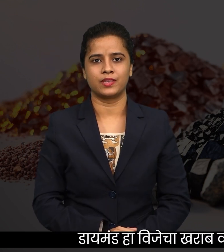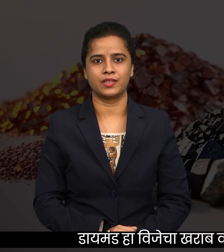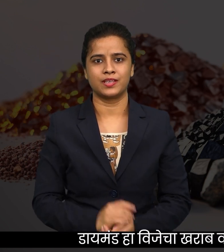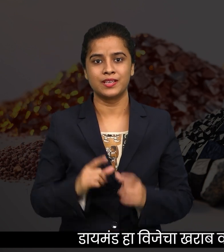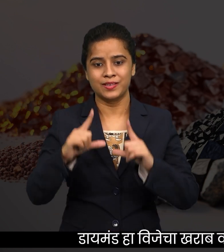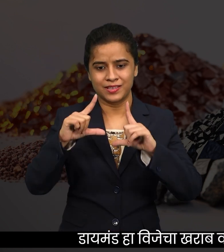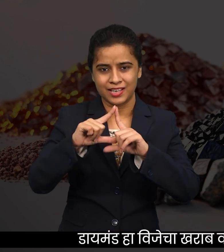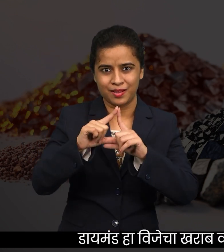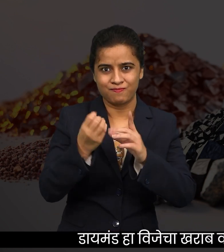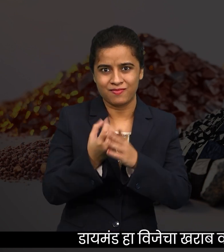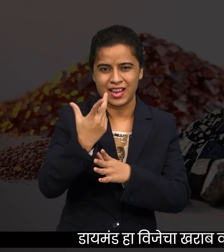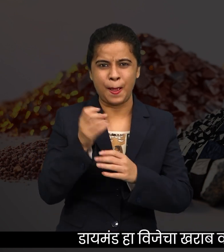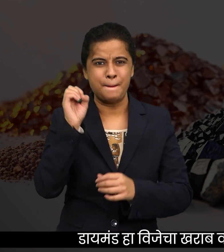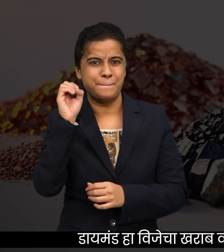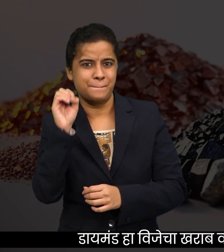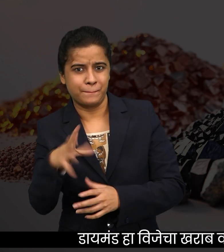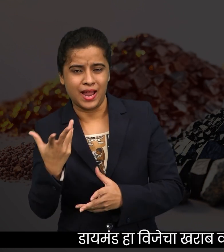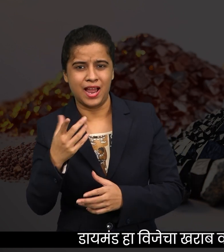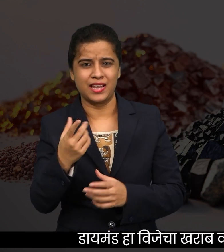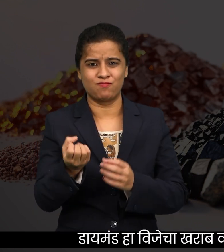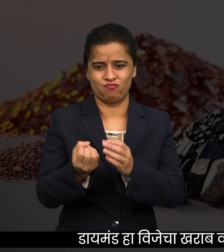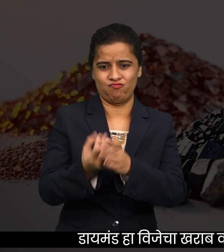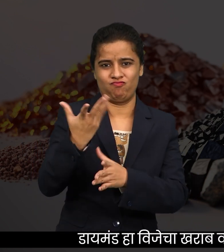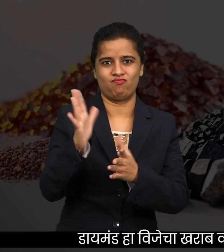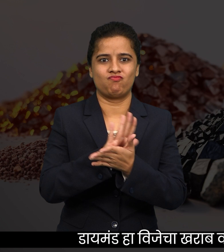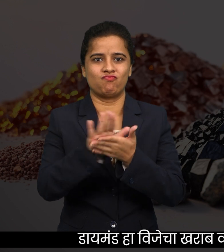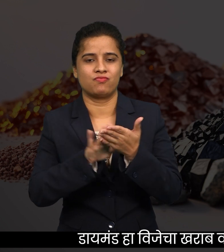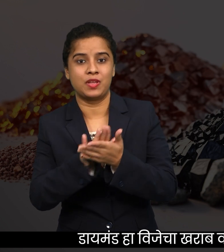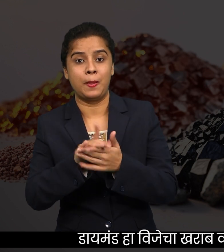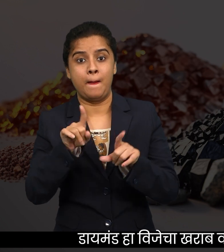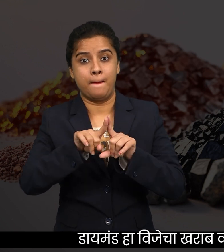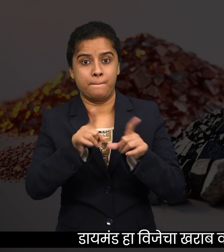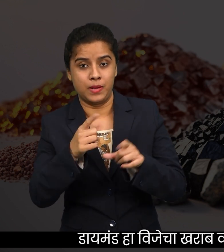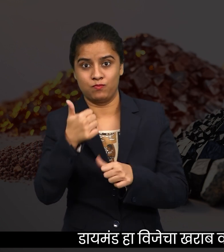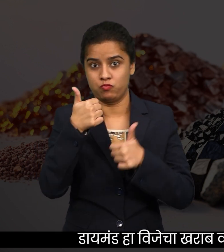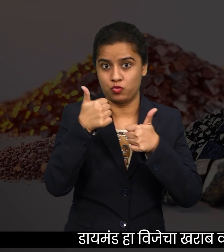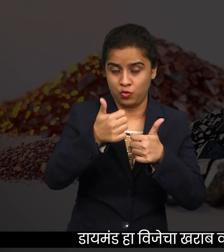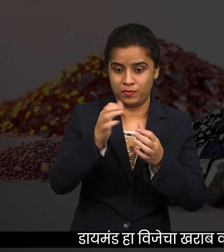डायमंड हा विजेचा खराब वाहक आहे परंतु उष्णतेचा चांगला वाहक आहे.